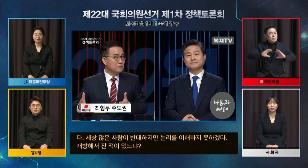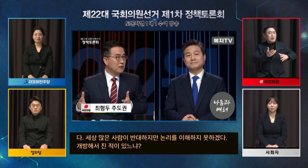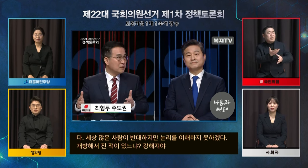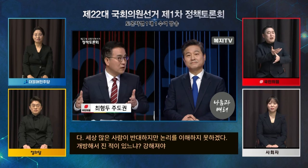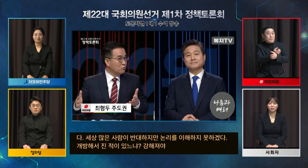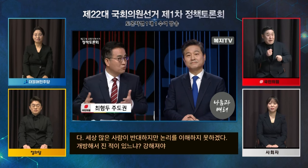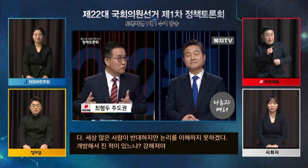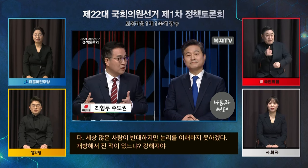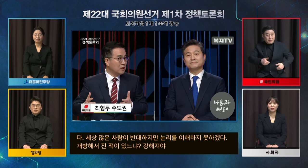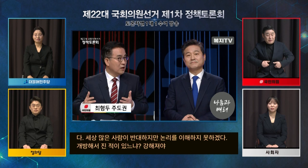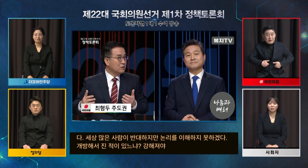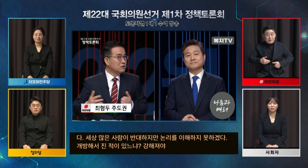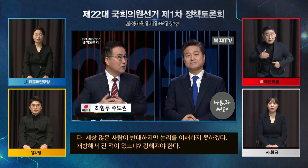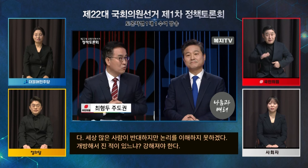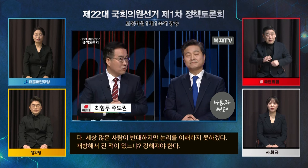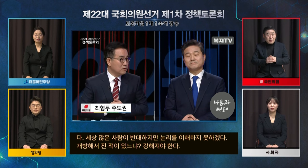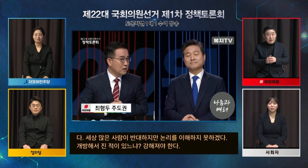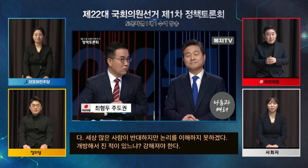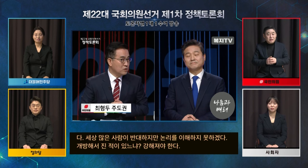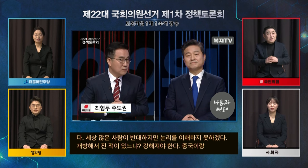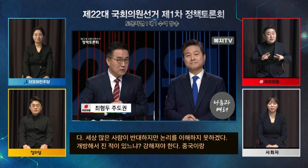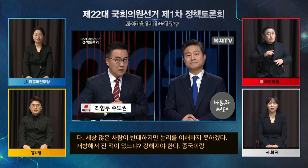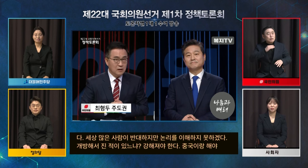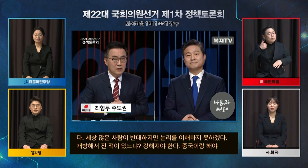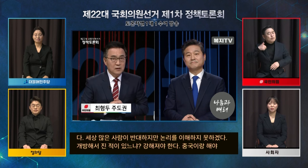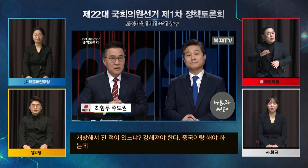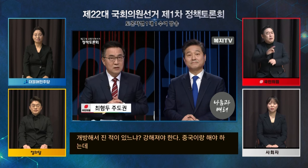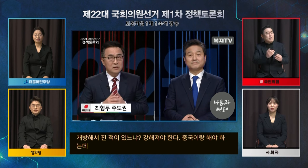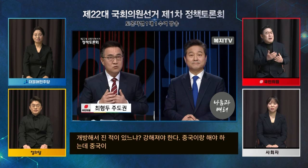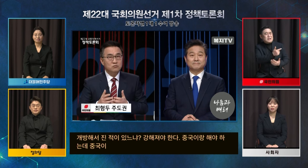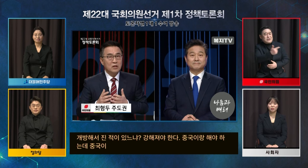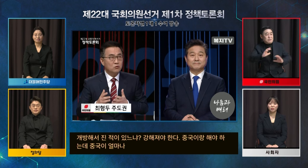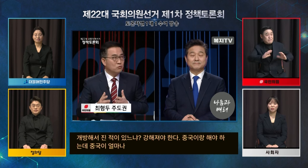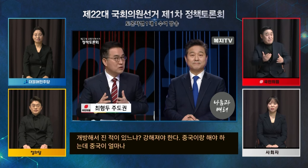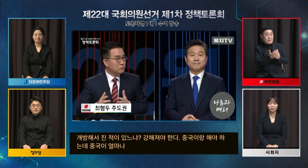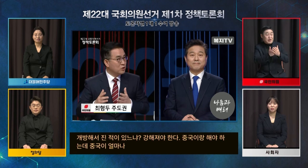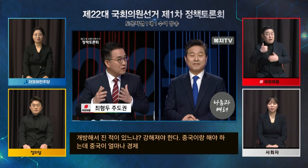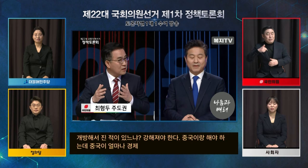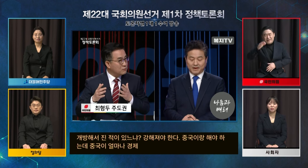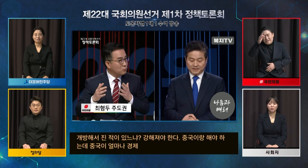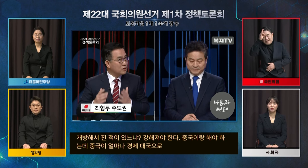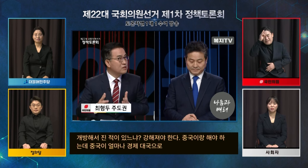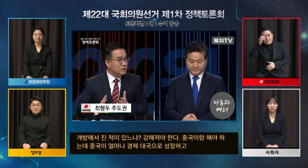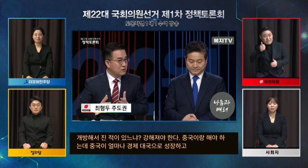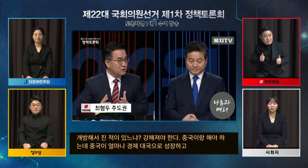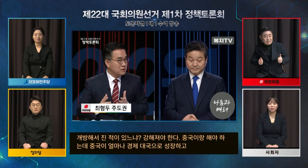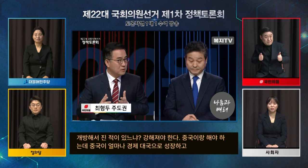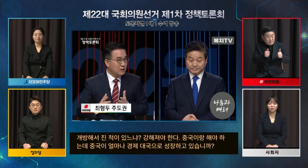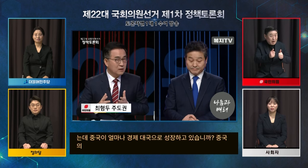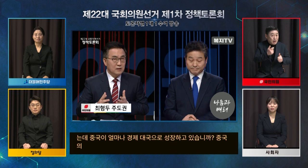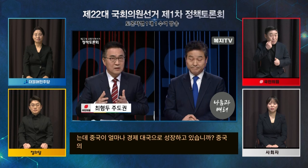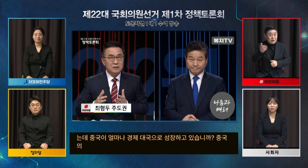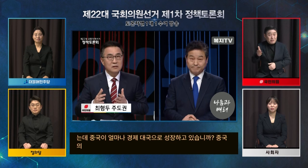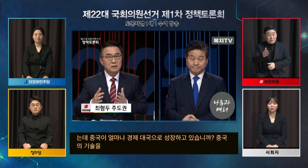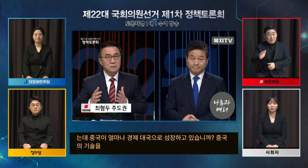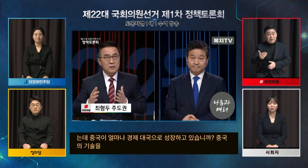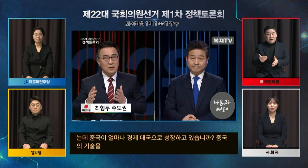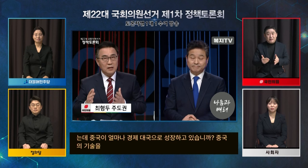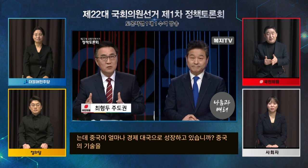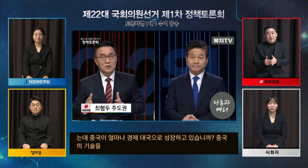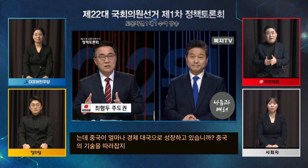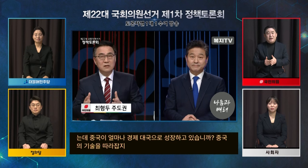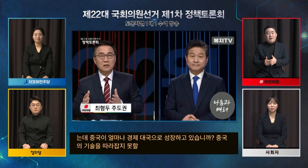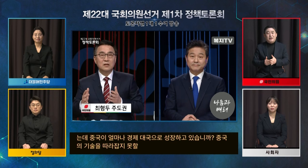중국이 얼마나 대국 굴기, 경제대국으로 성장하고 있습니까? 이 중국의 기술을 지금 우리가 따라잡지 못할 지경이 되었습니다. 그걸